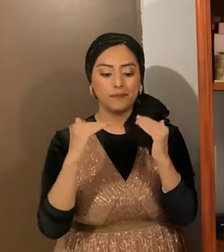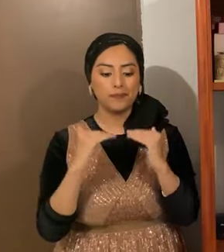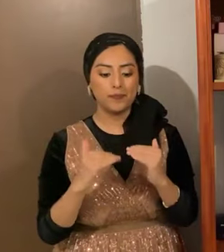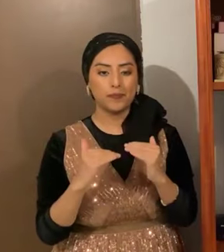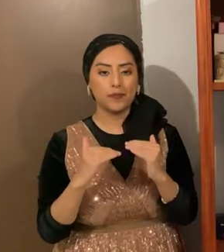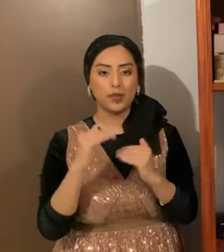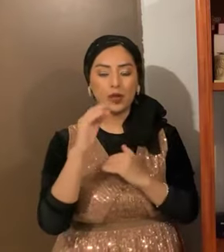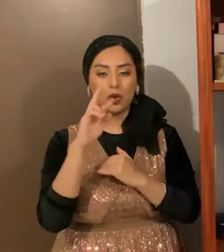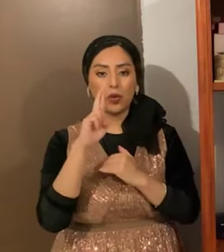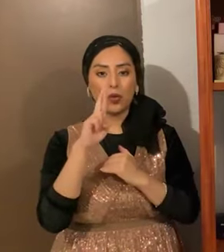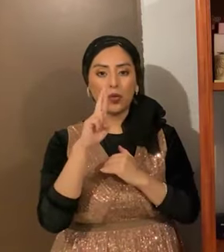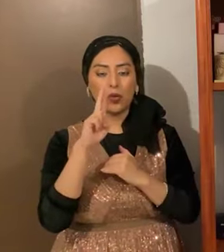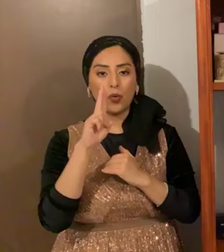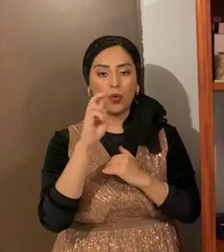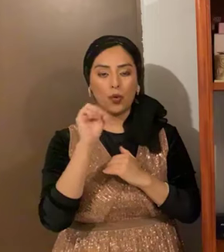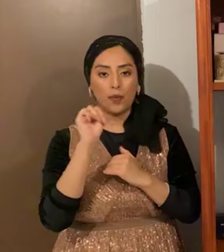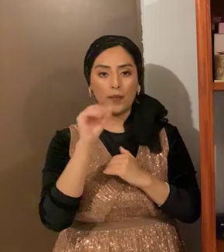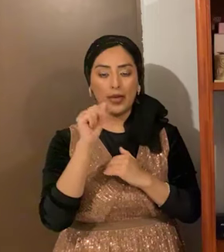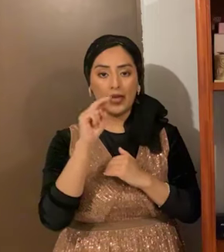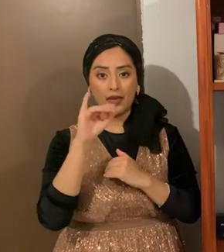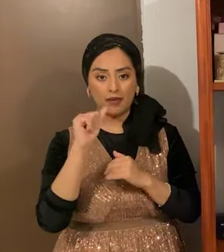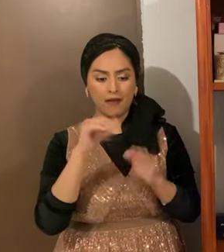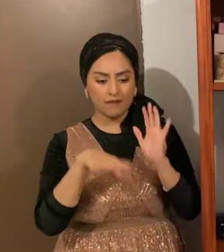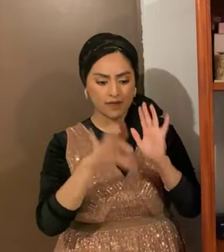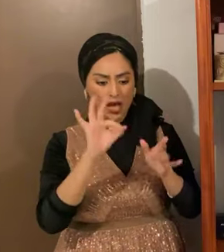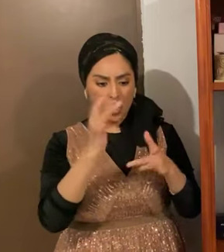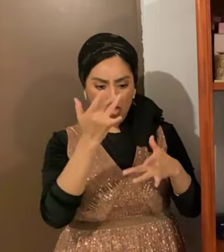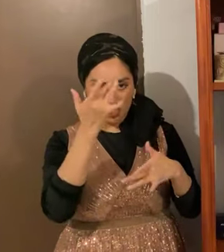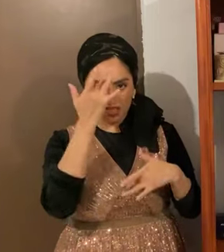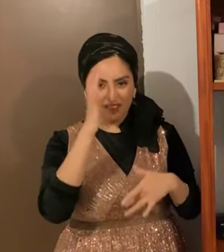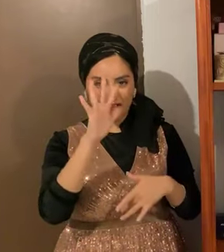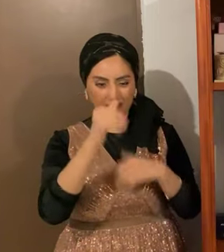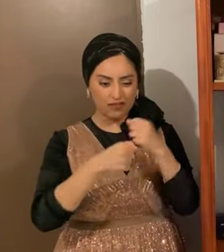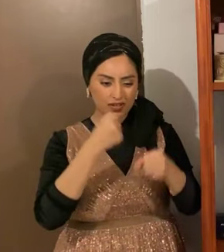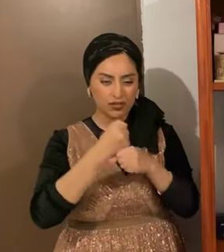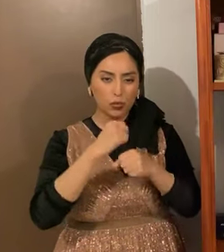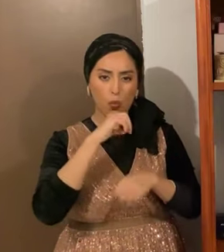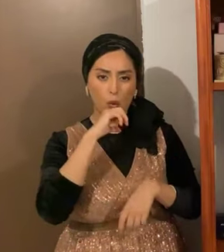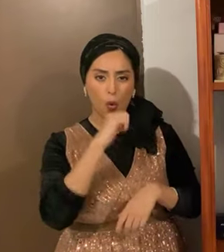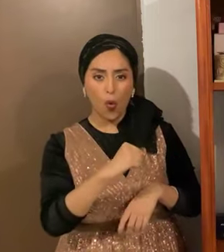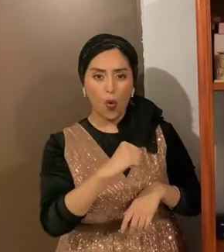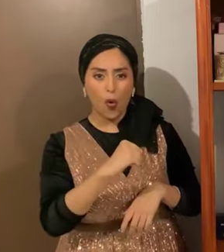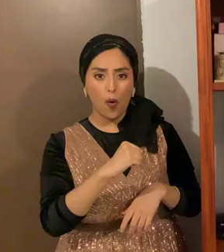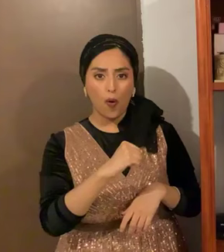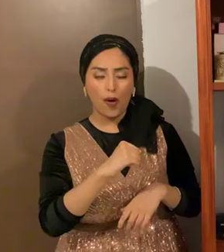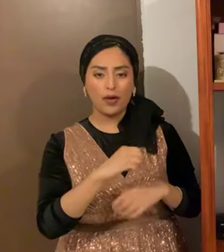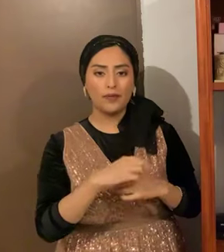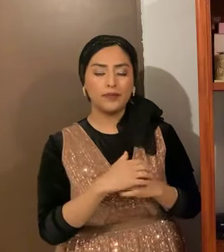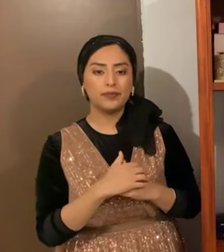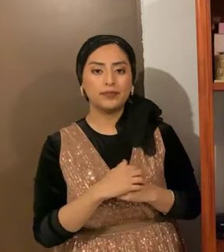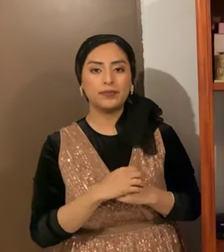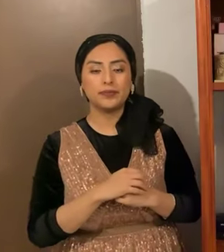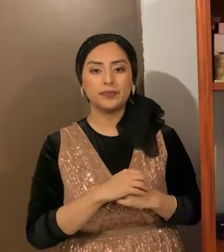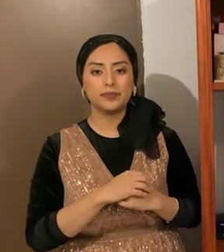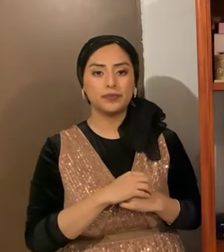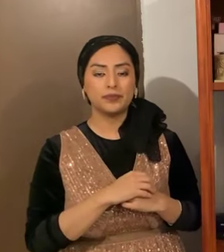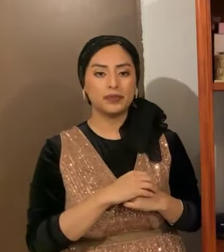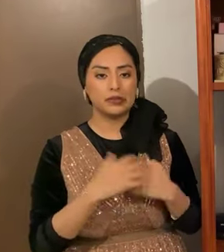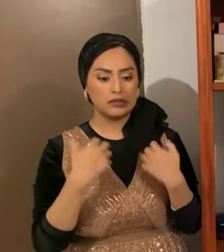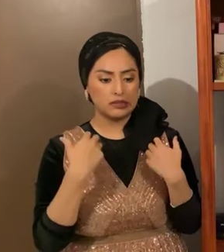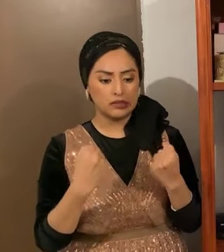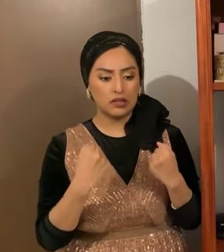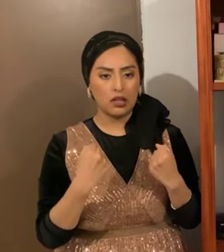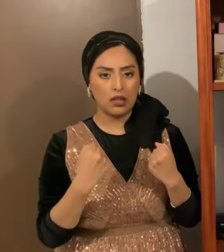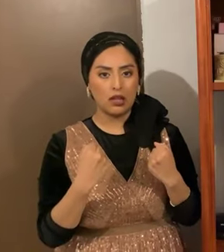Seguimos, Romania descubre una bacteria de 5 años de antigüedad resistente